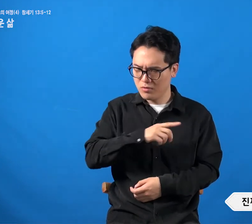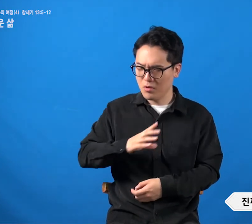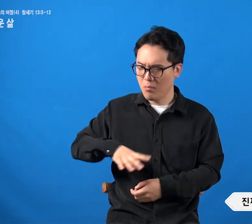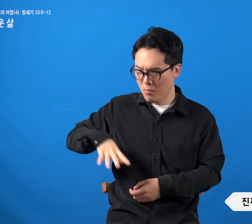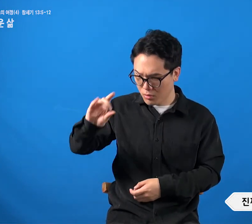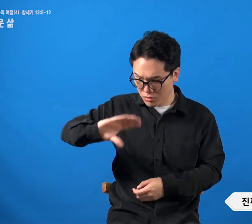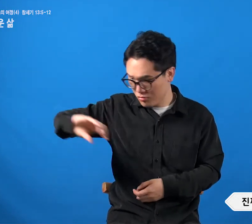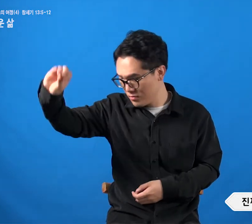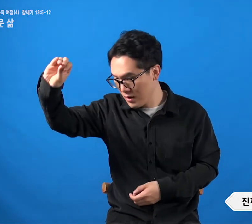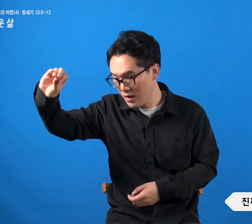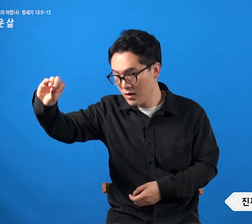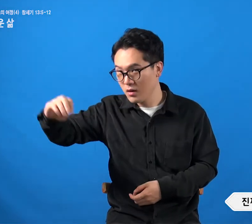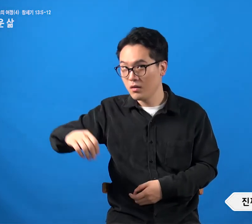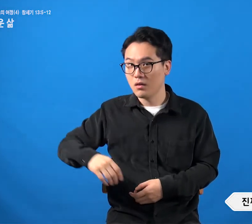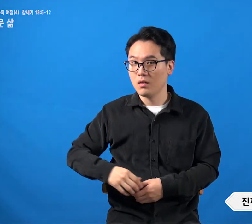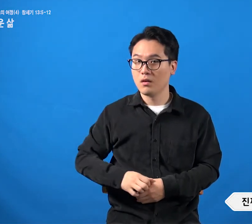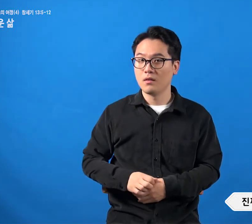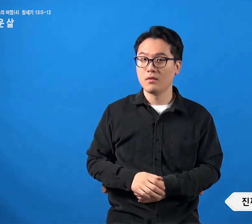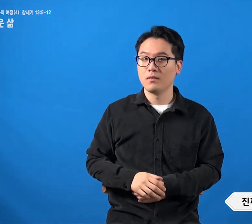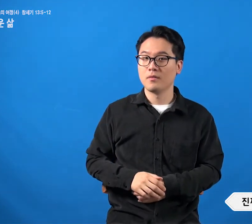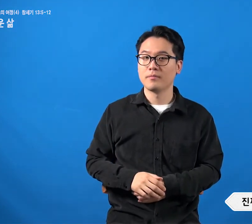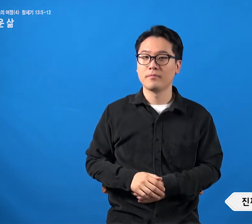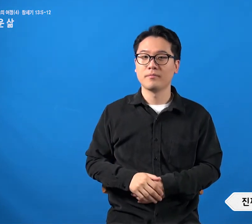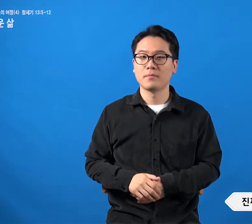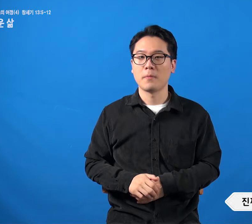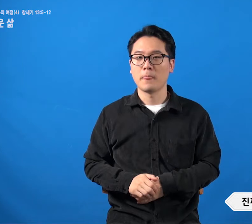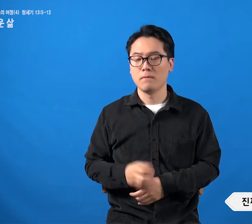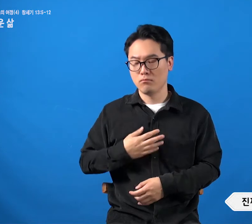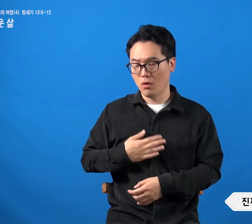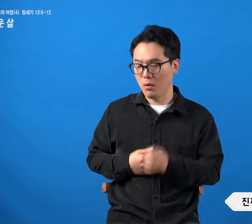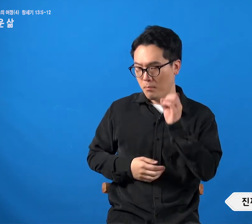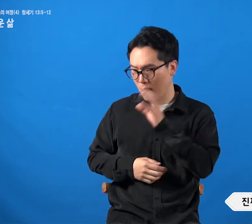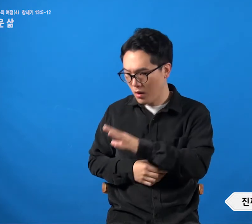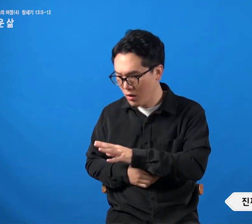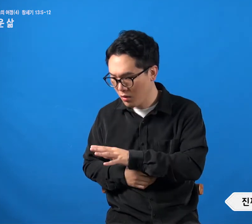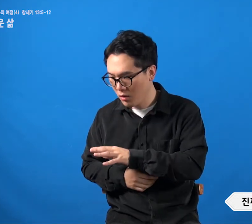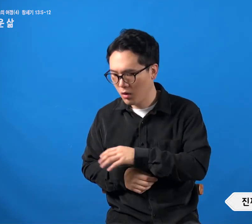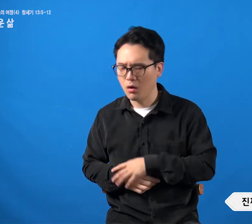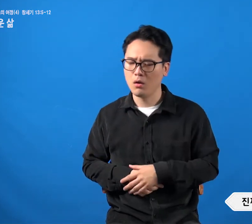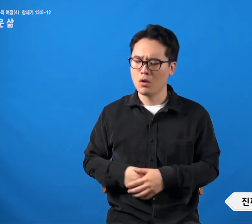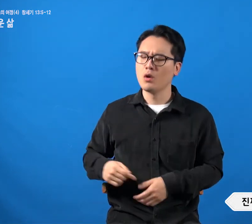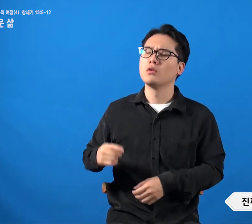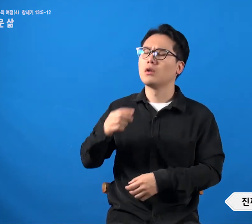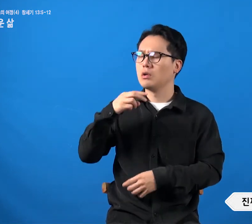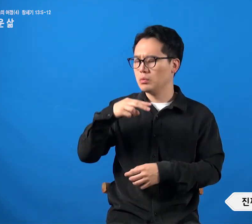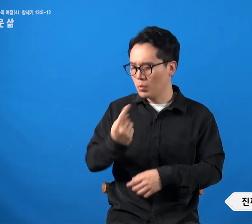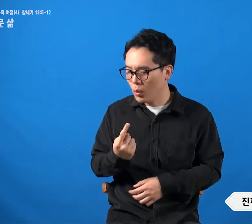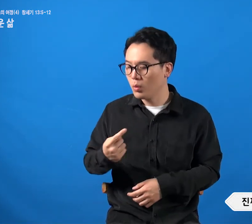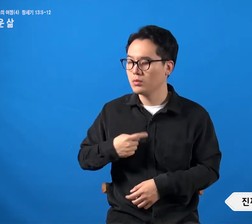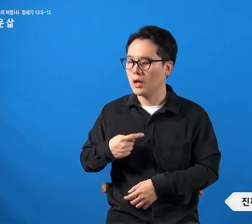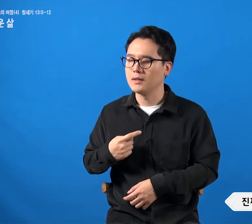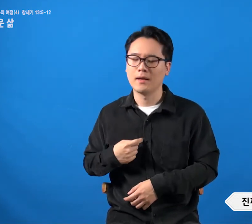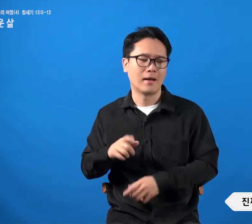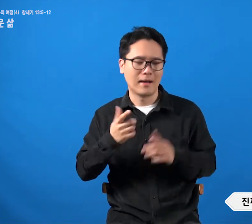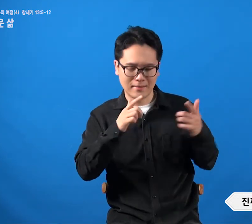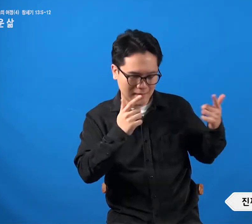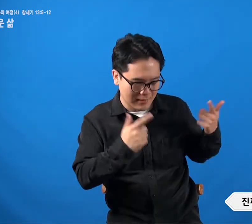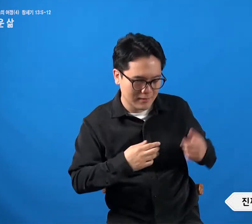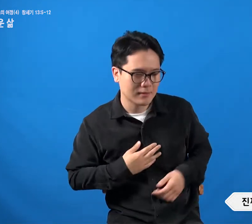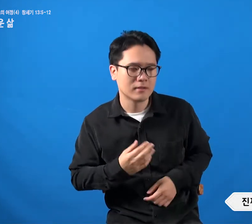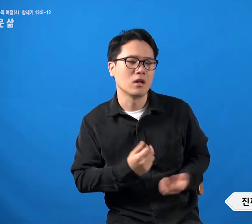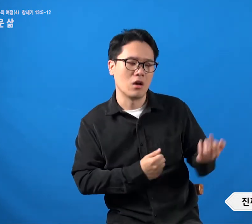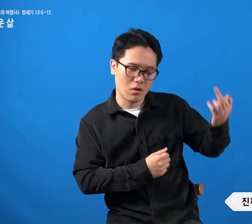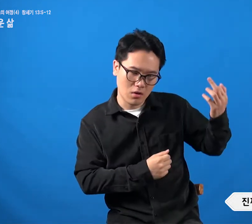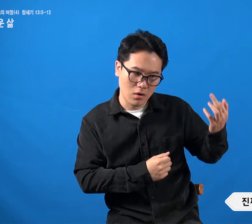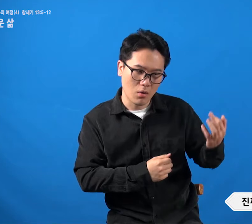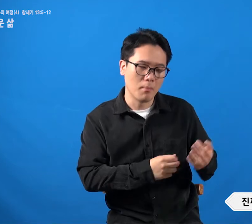그렇게 바로 할 수가 있나? 말했으면 좀 안만큼 알아들어야지. 말한다고 그냥 해?